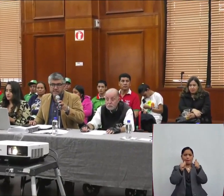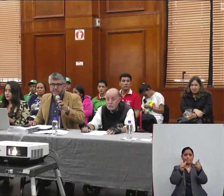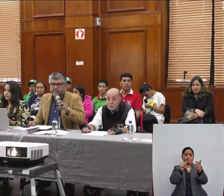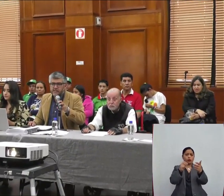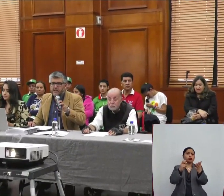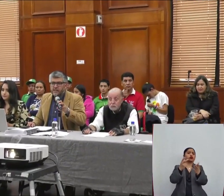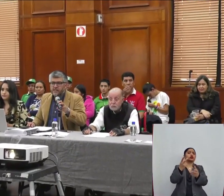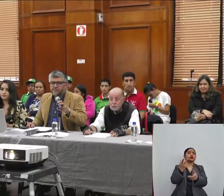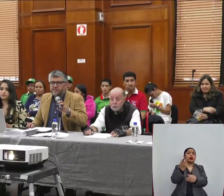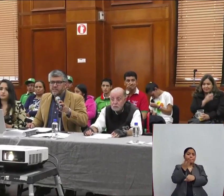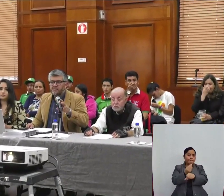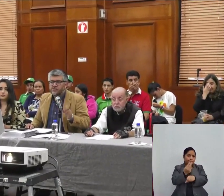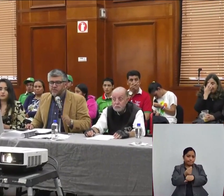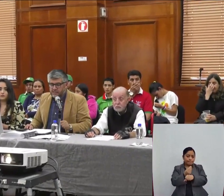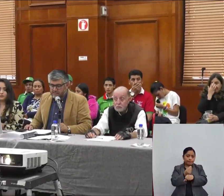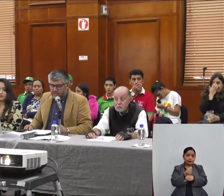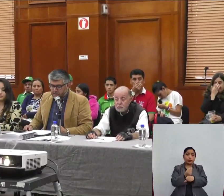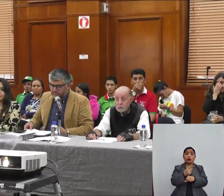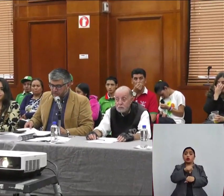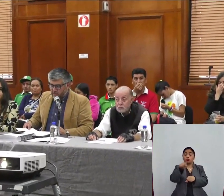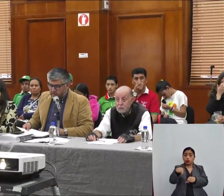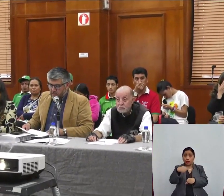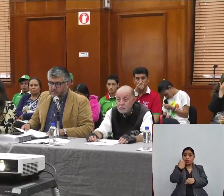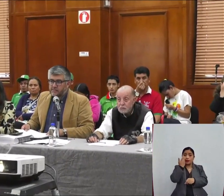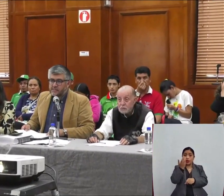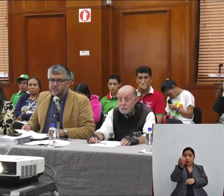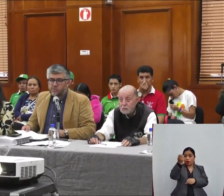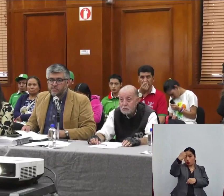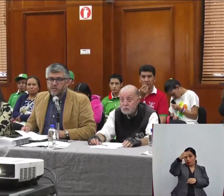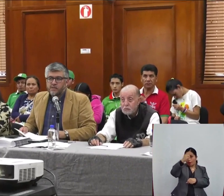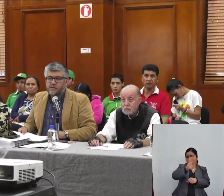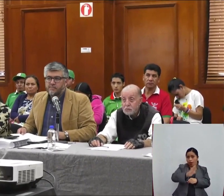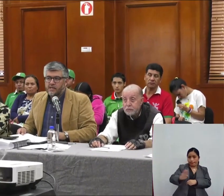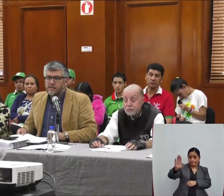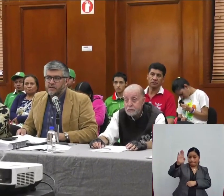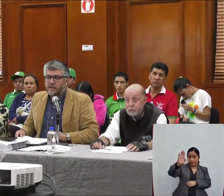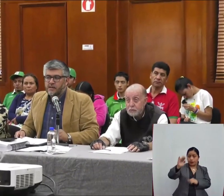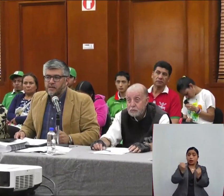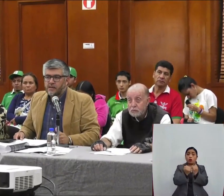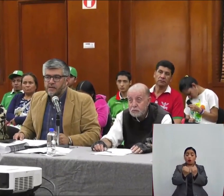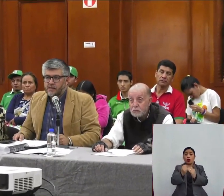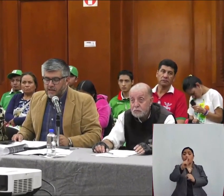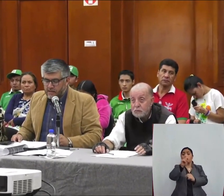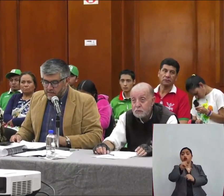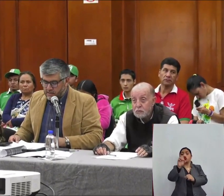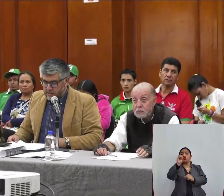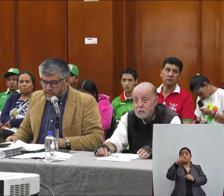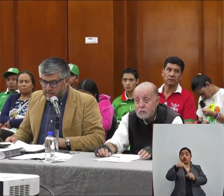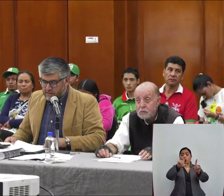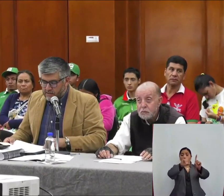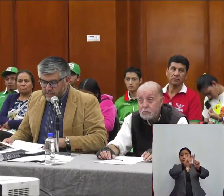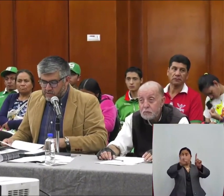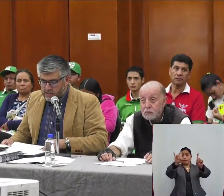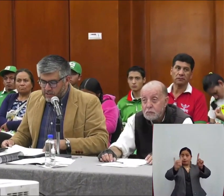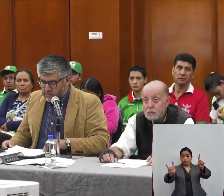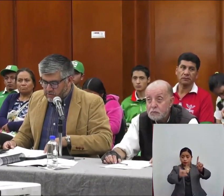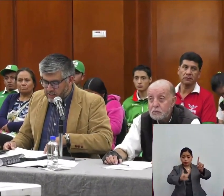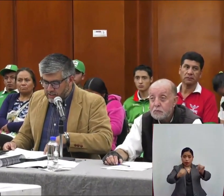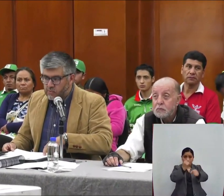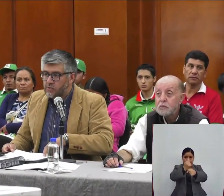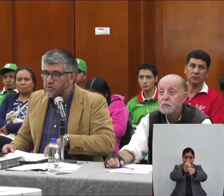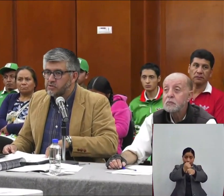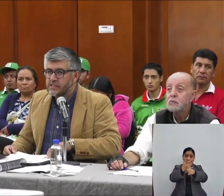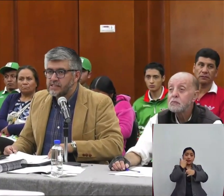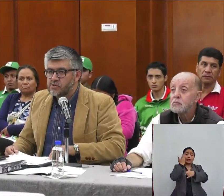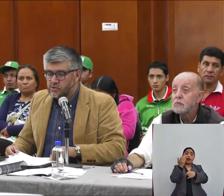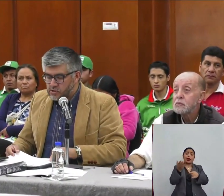esta mesa. Las participaciones a través de Zoom también irán dándose de acuerdo a cada